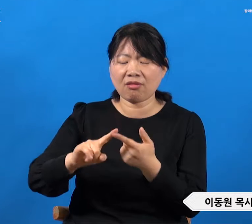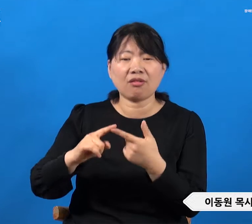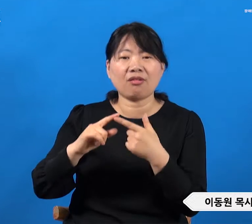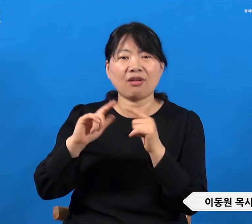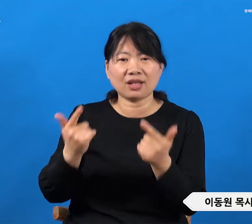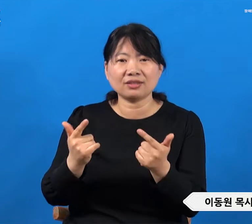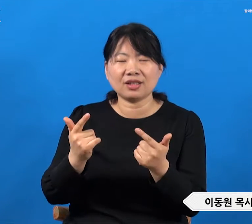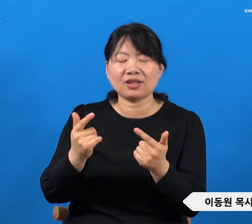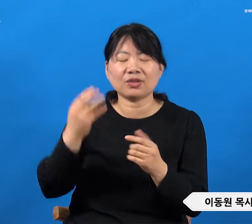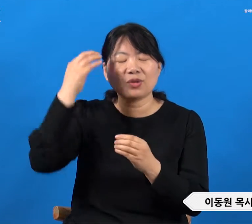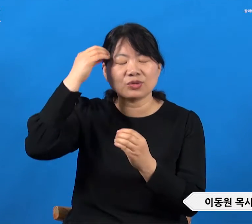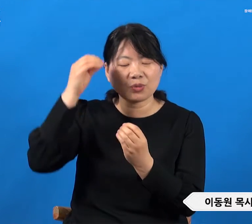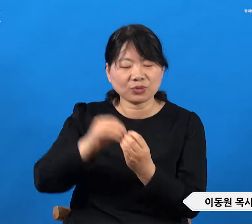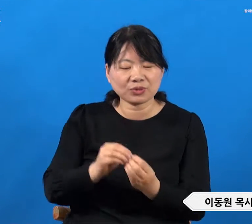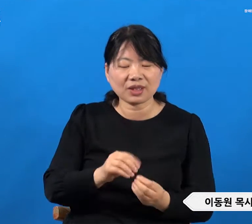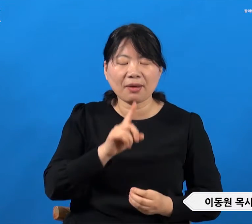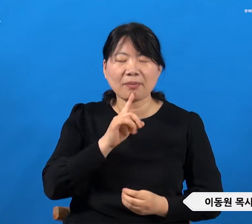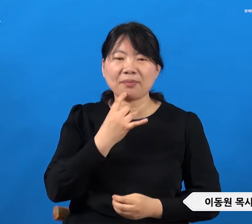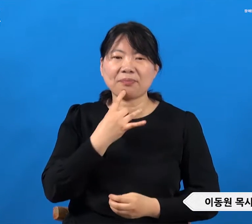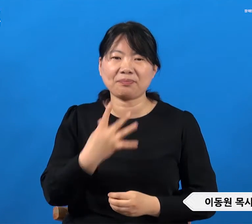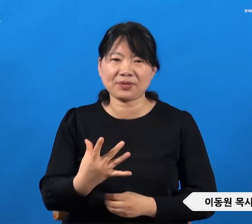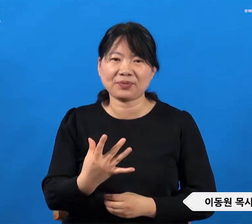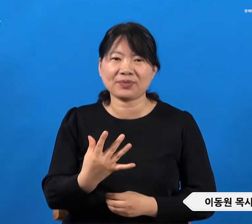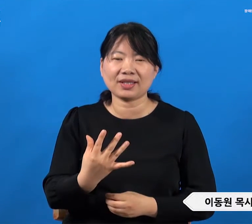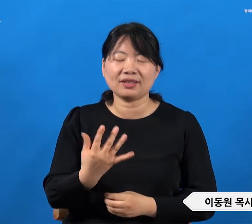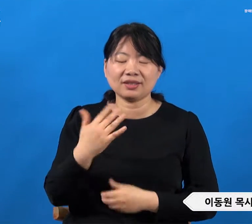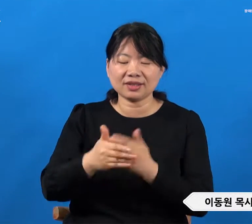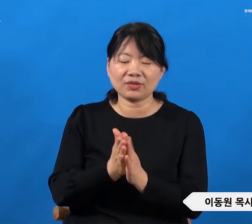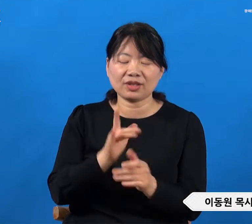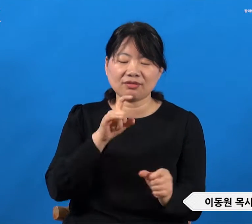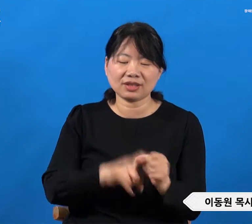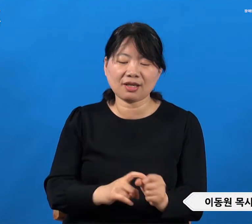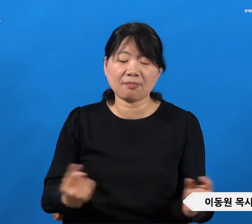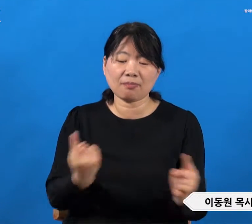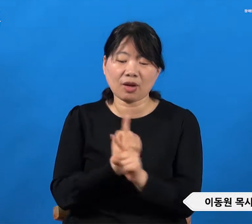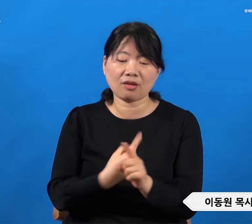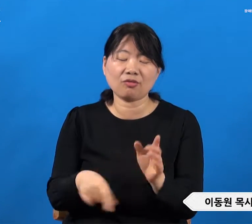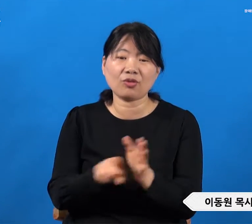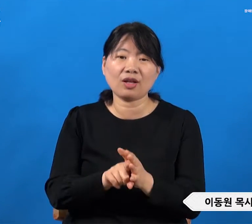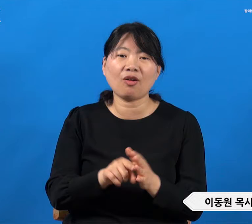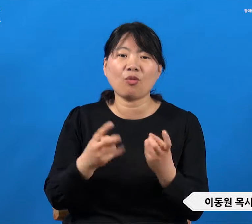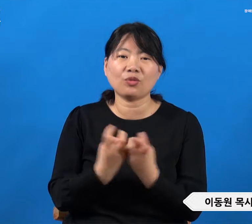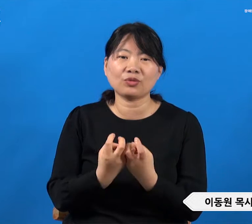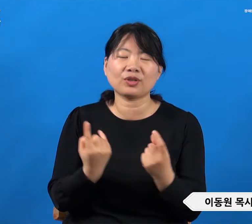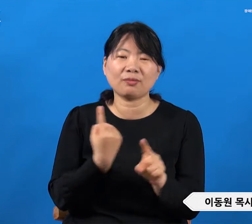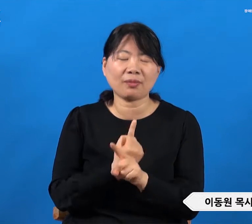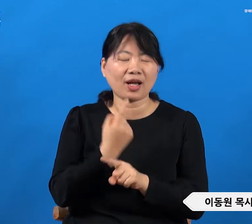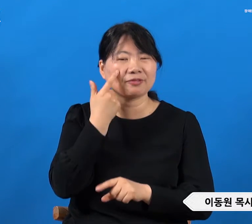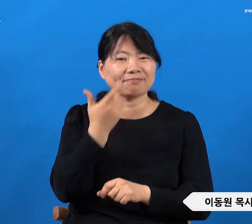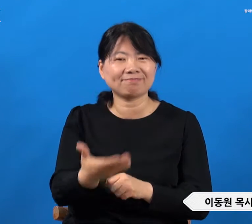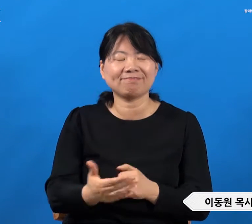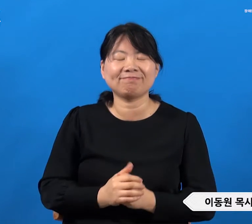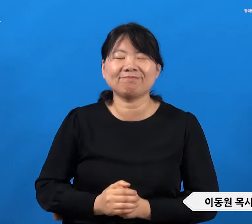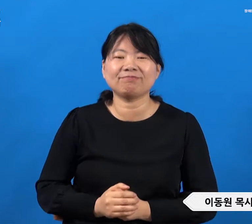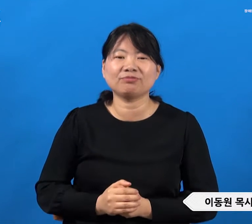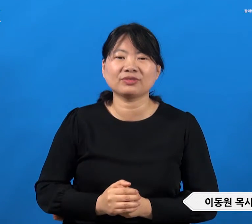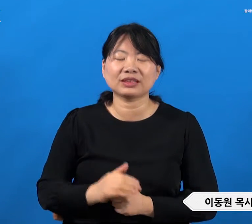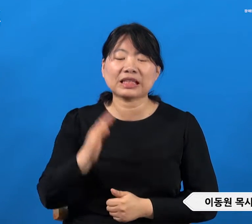아니에요. 그건 속담이지. 그걸 성경적으로 바꾸기 위해서는 이렇게 바꿀 수가 있을